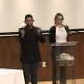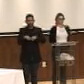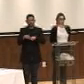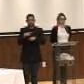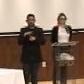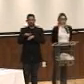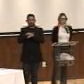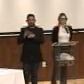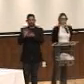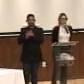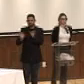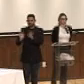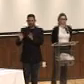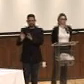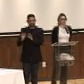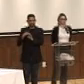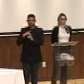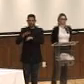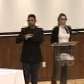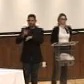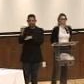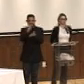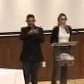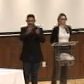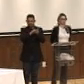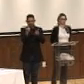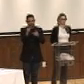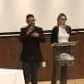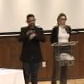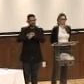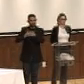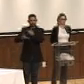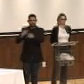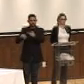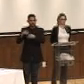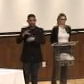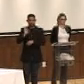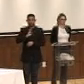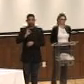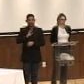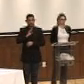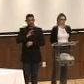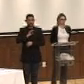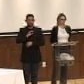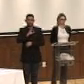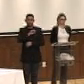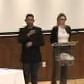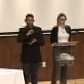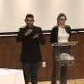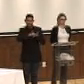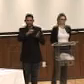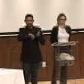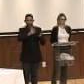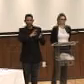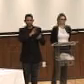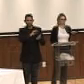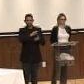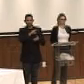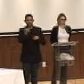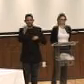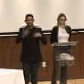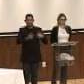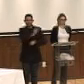de conversar, está aqui. Não tem diálogo. Temos aqui 2 ocorrências policiais que os técnicos e professores do campus